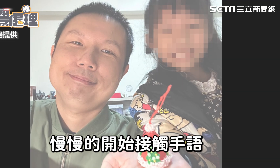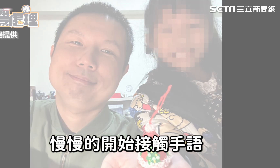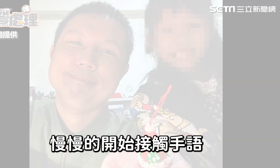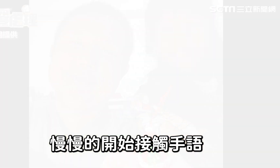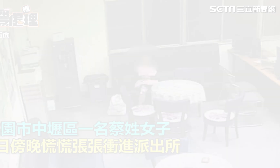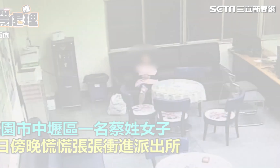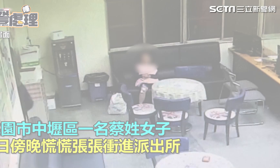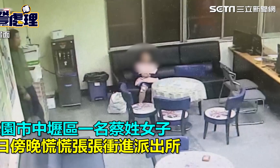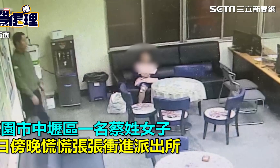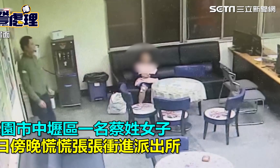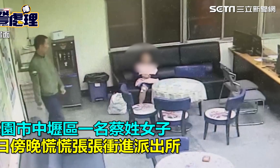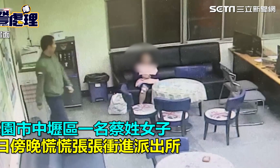语。